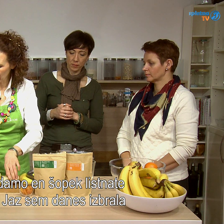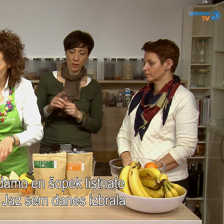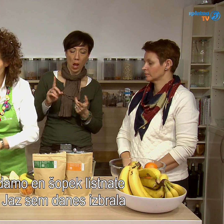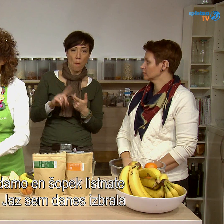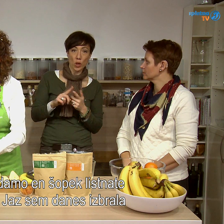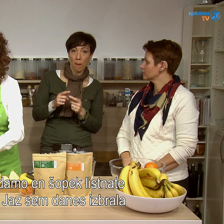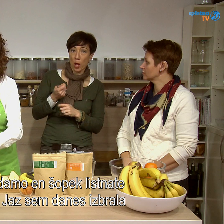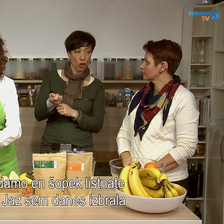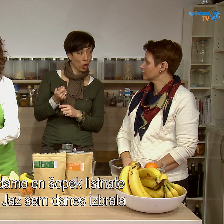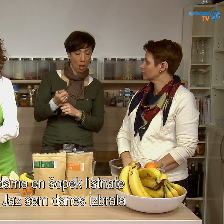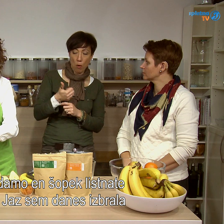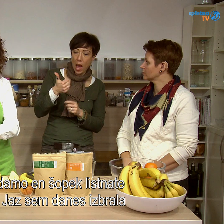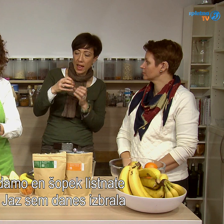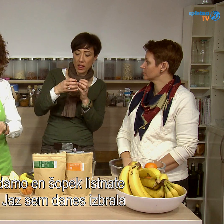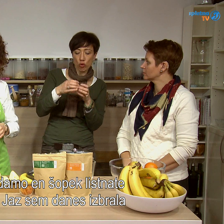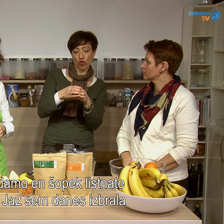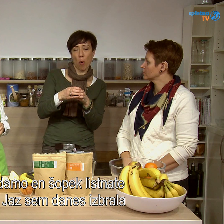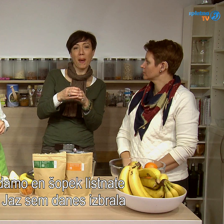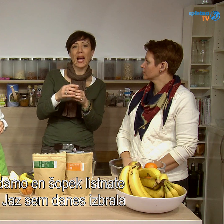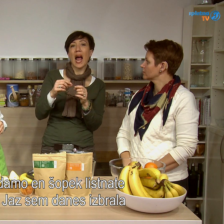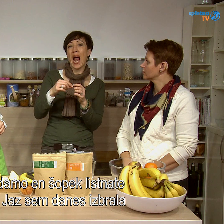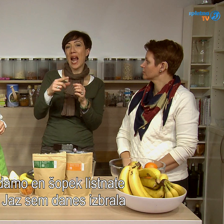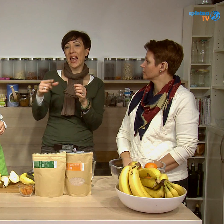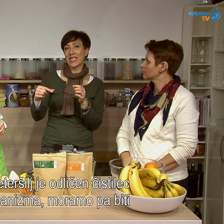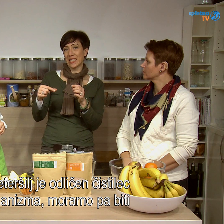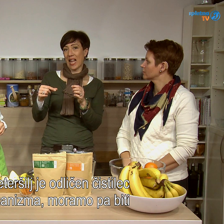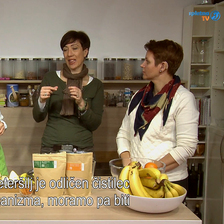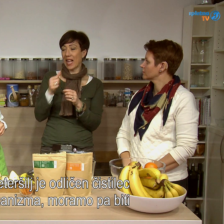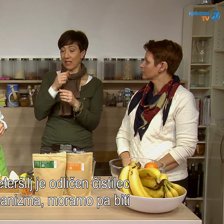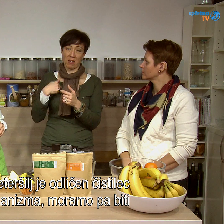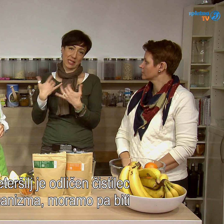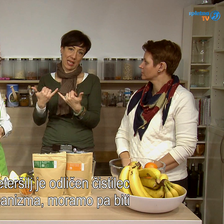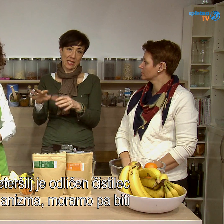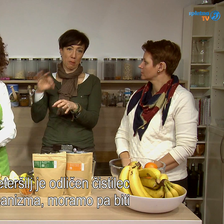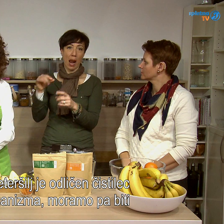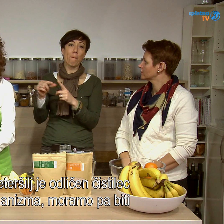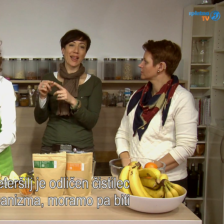Potem dodamo en šopek listnate zelenjave. Jaz sem danes izbrala peteršilj.